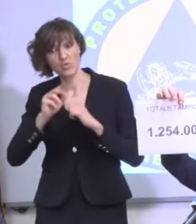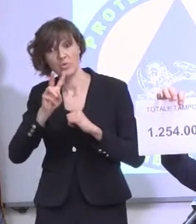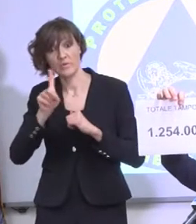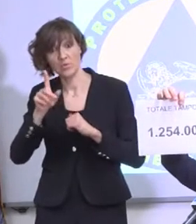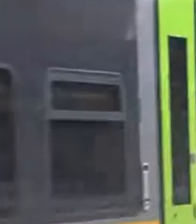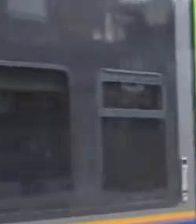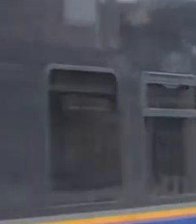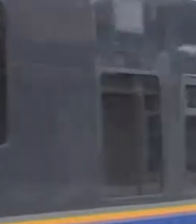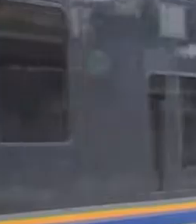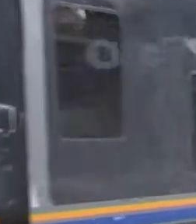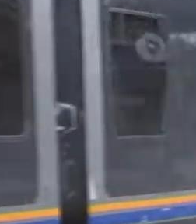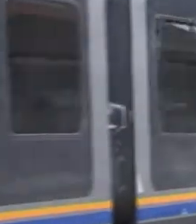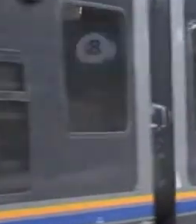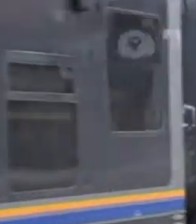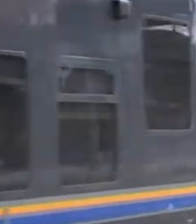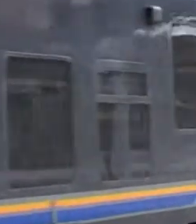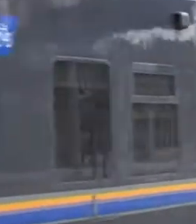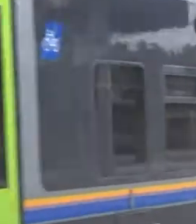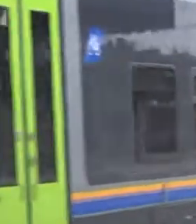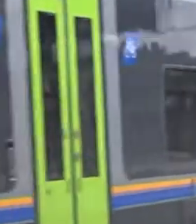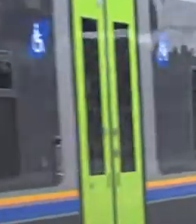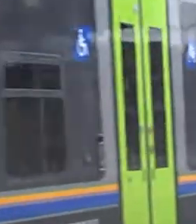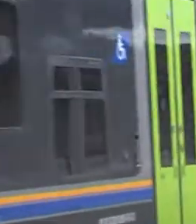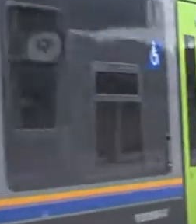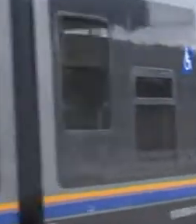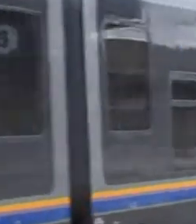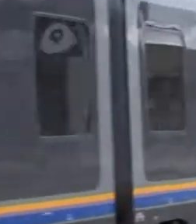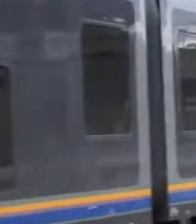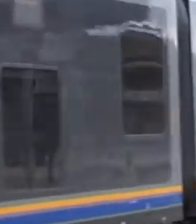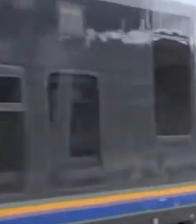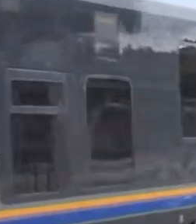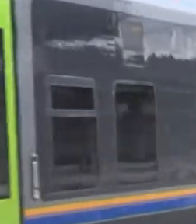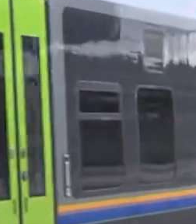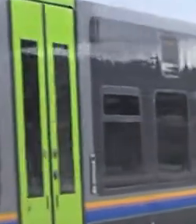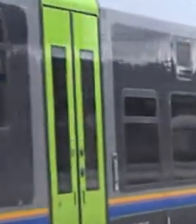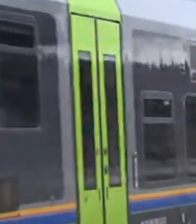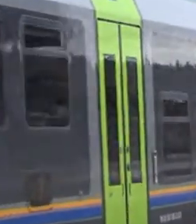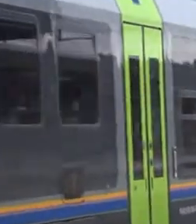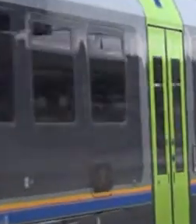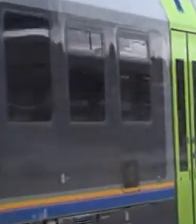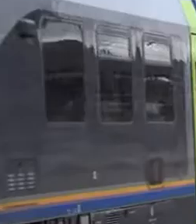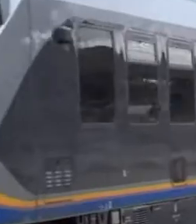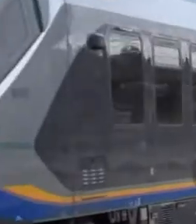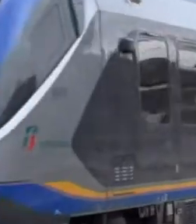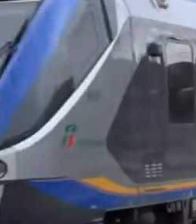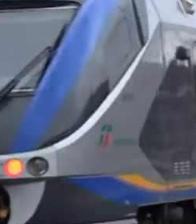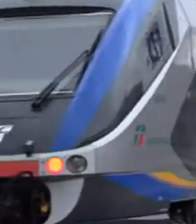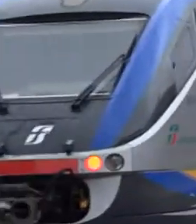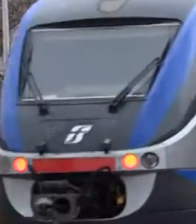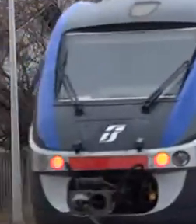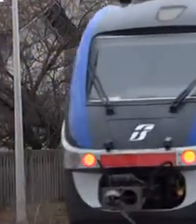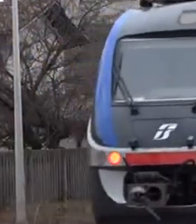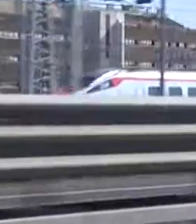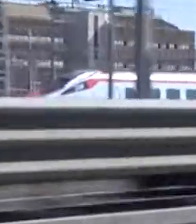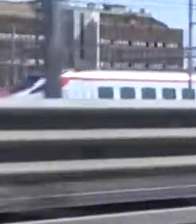vaccino anti covip dopo le polemiche sui treni annullati il presidente della regione veneto zaia conferma l'ordinanza regionale che